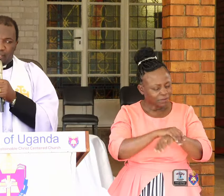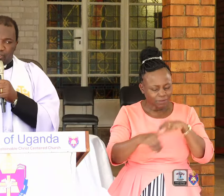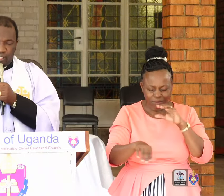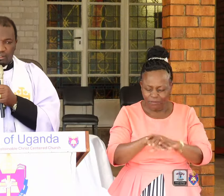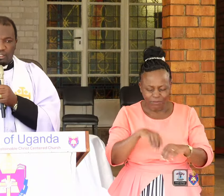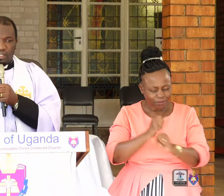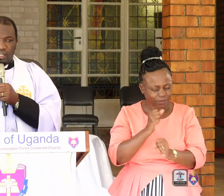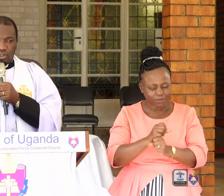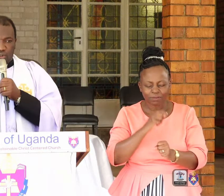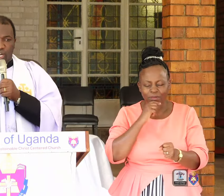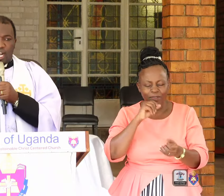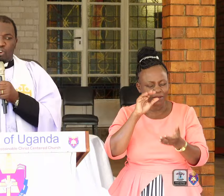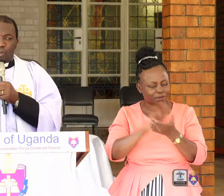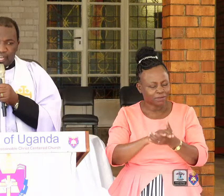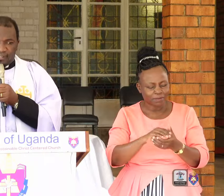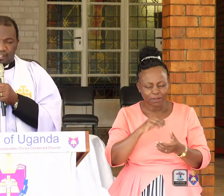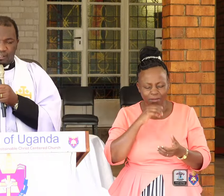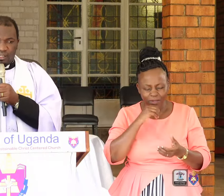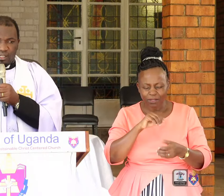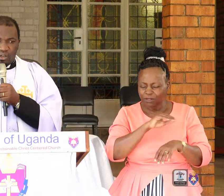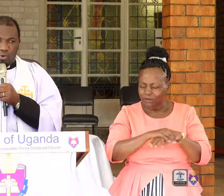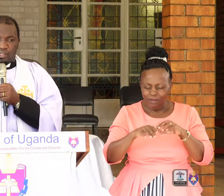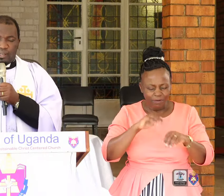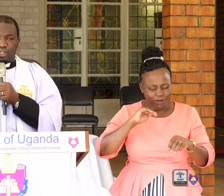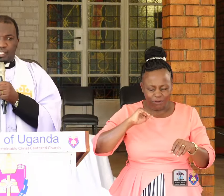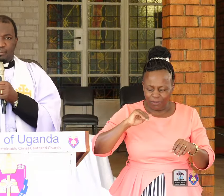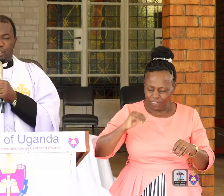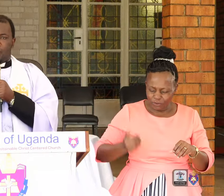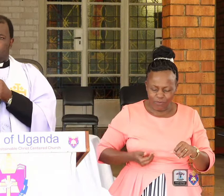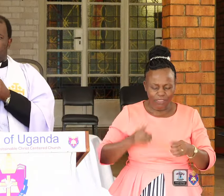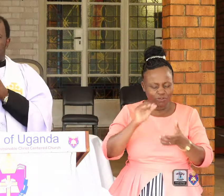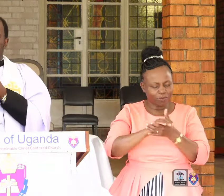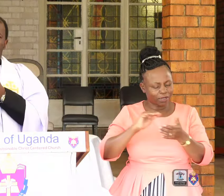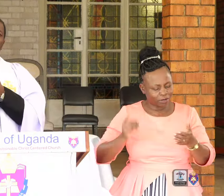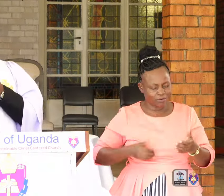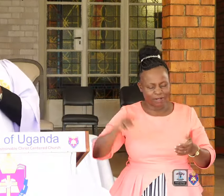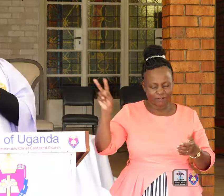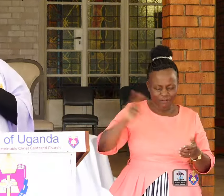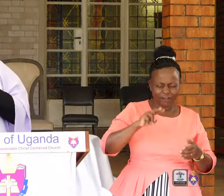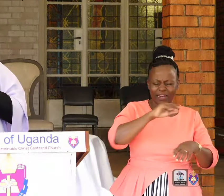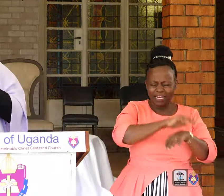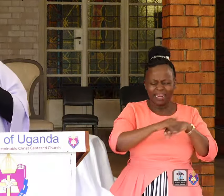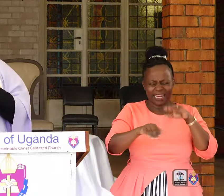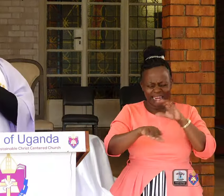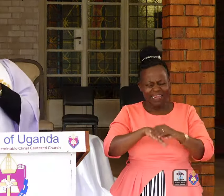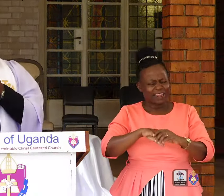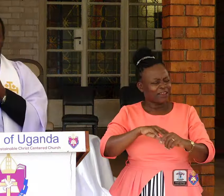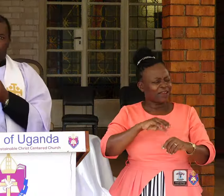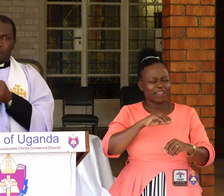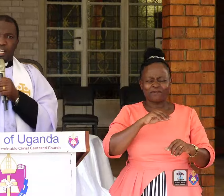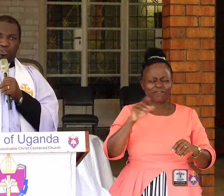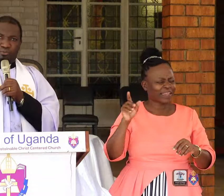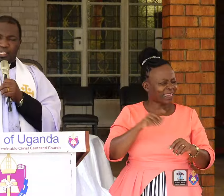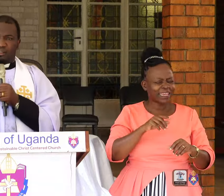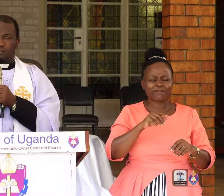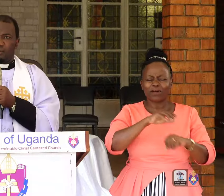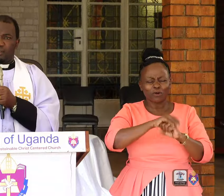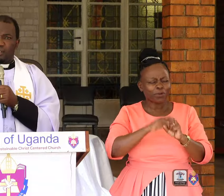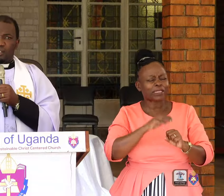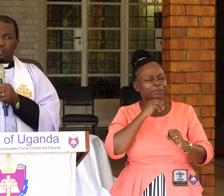musajja munne. Totona ngako mukazi kuwasa mukazi munne. Totona ngako muntu kugwa mukwano na kisoroba na nyumba